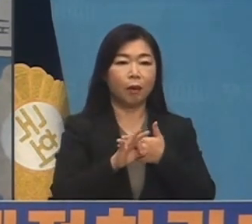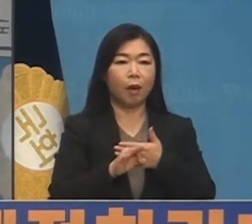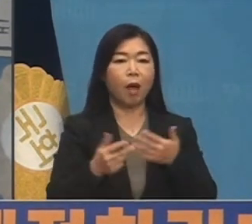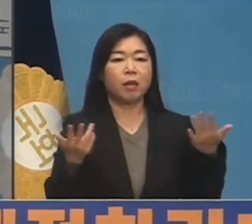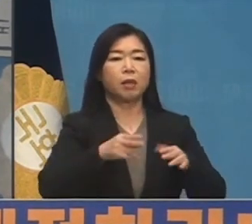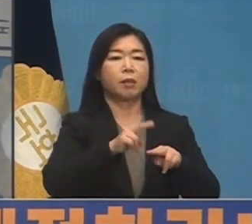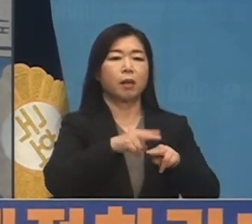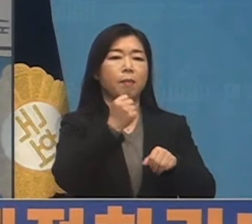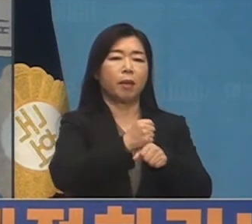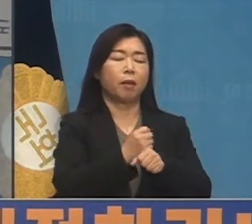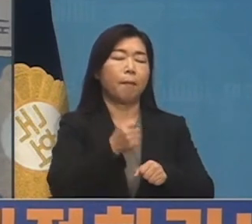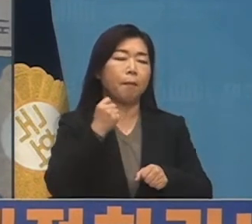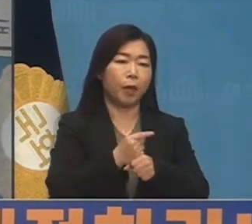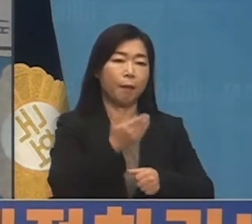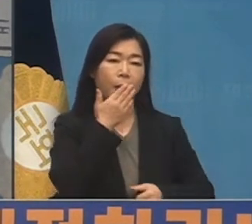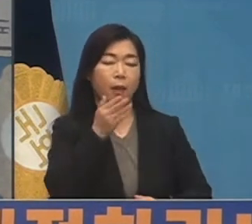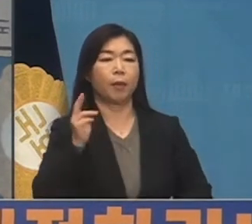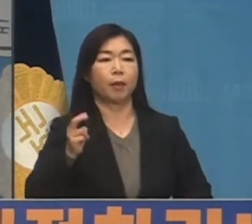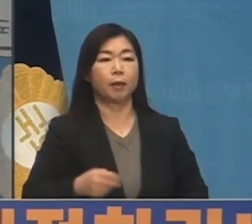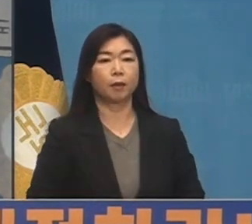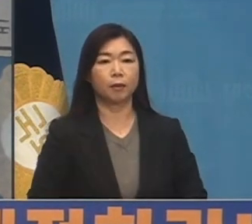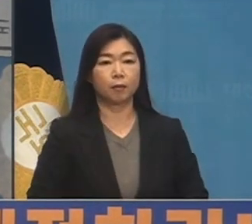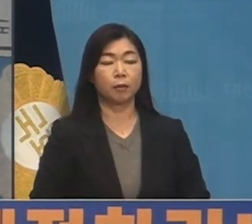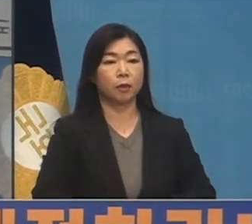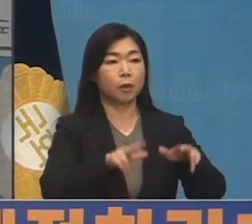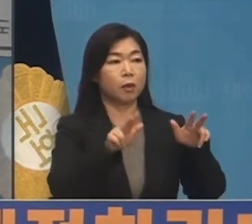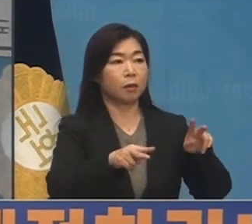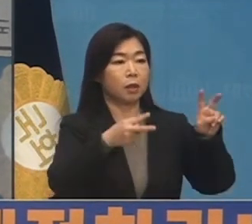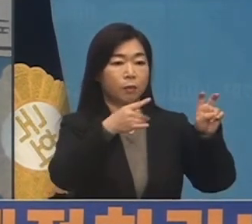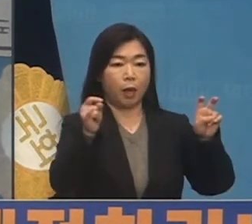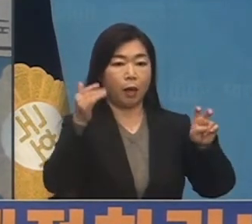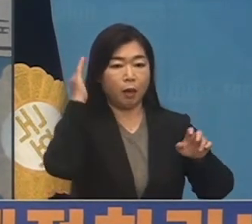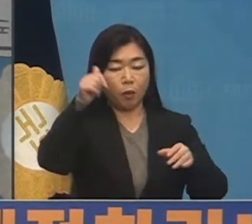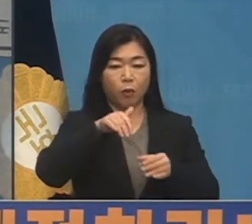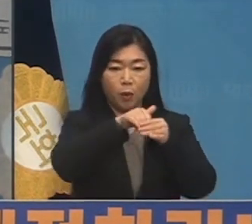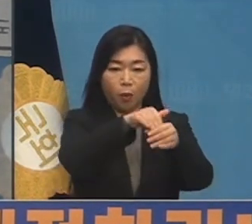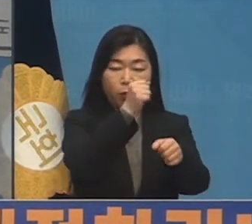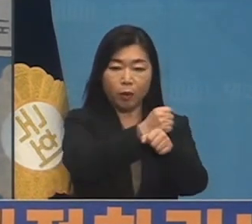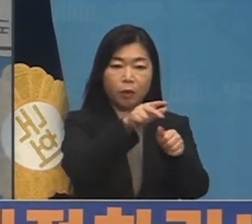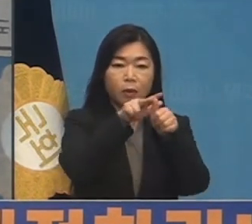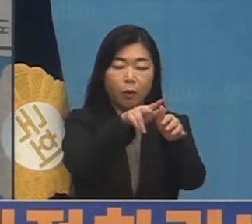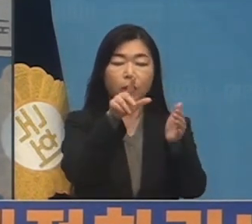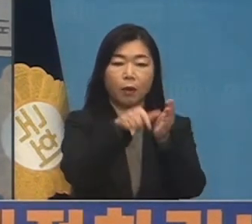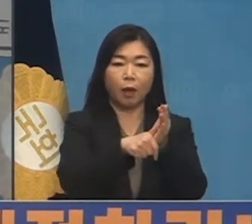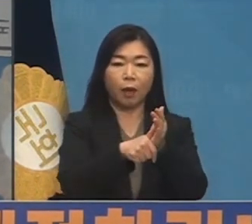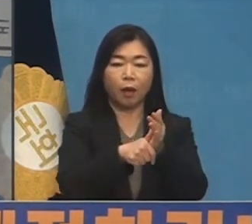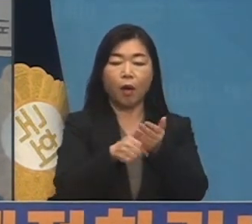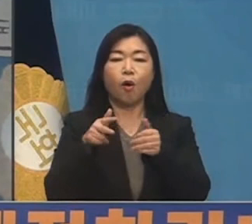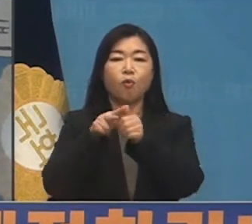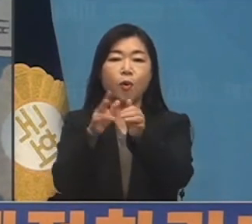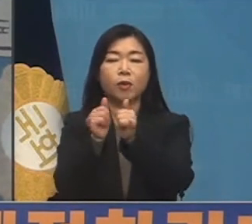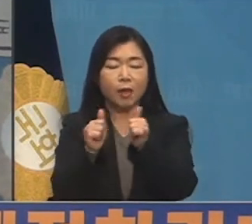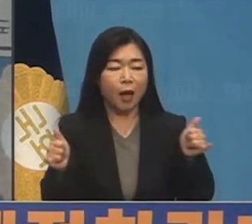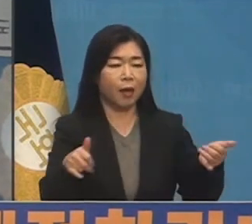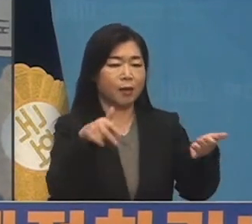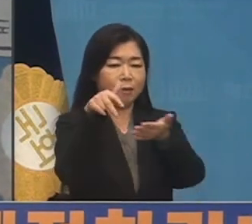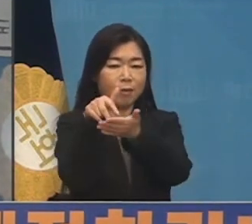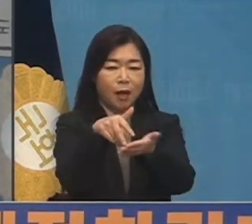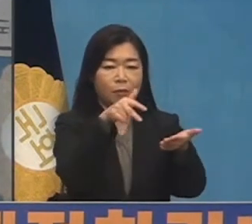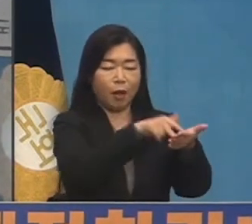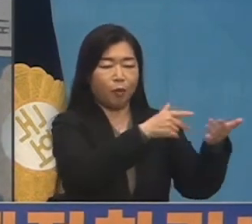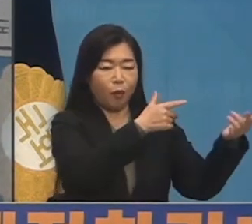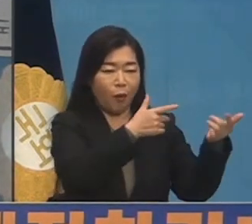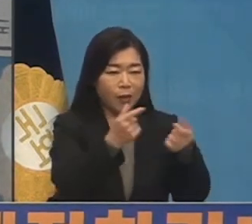오래전에 불필요해졌을 것입니다. 그리고 이번 20대 대통령 선거에서 주요 후보들은 또다시 너도 나도